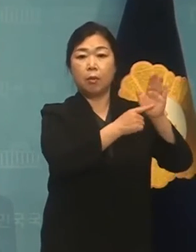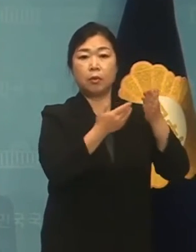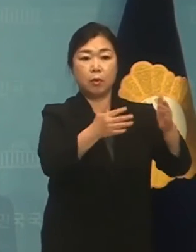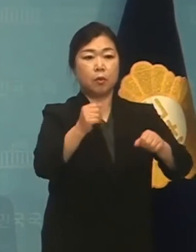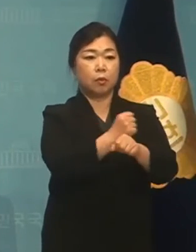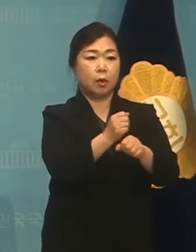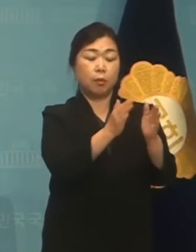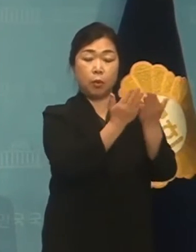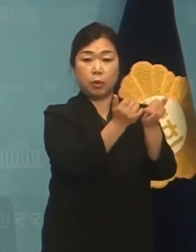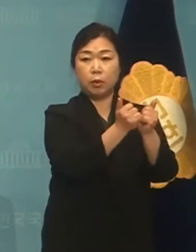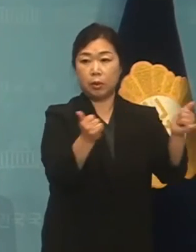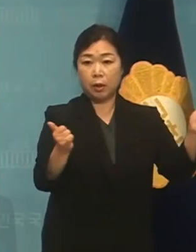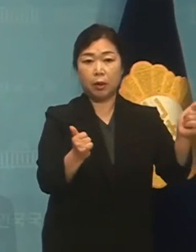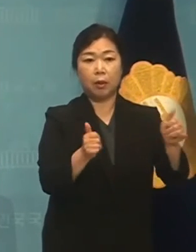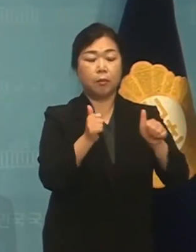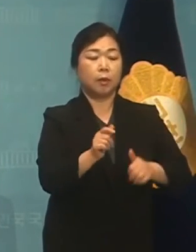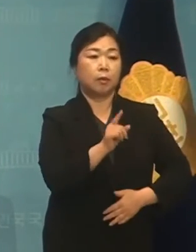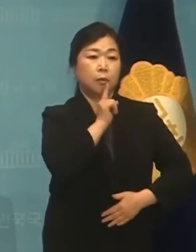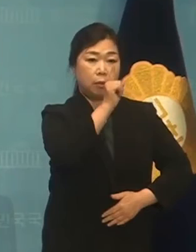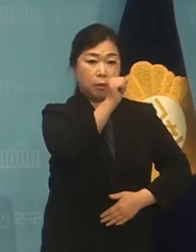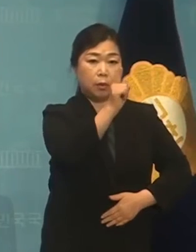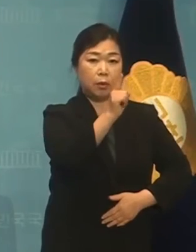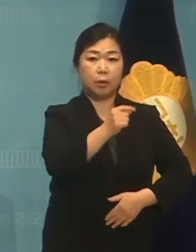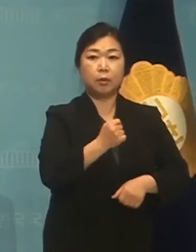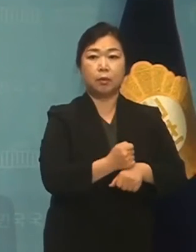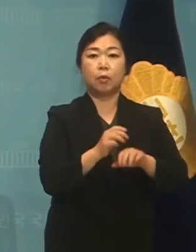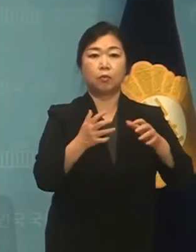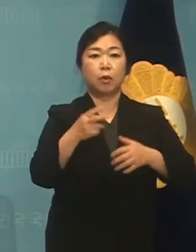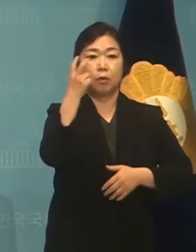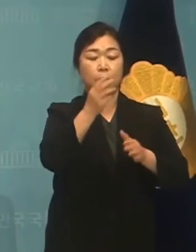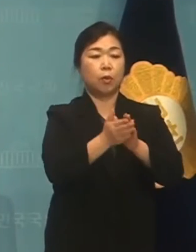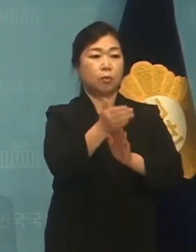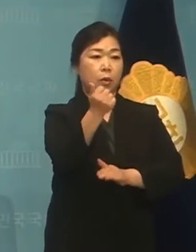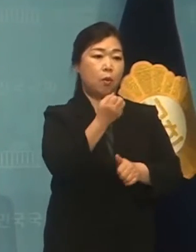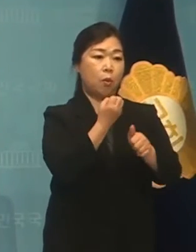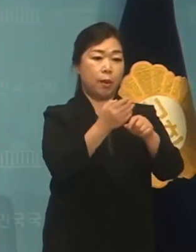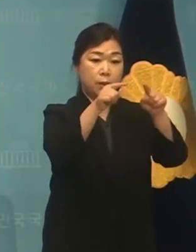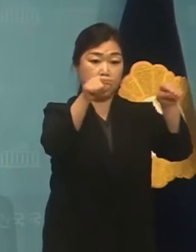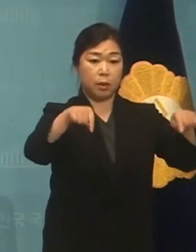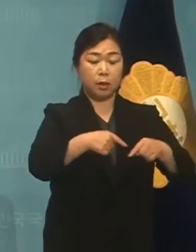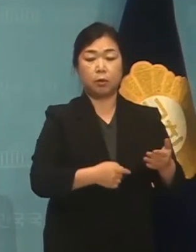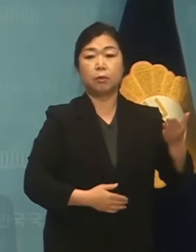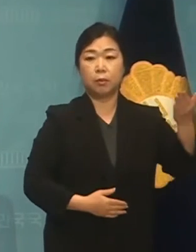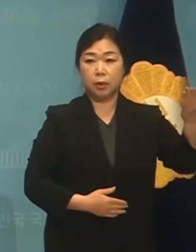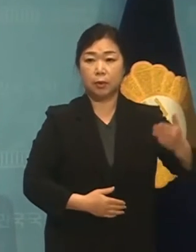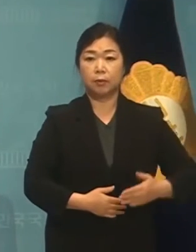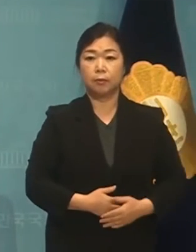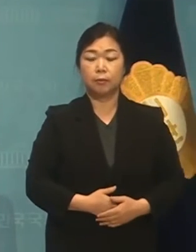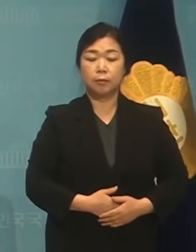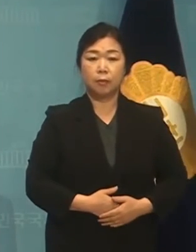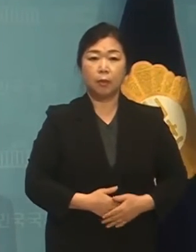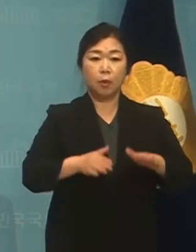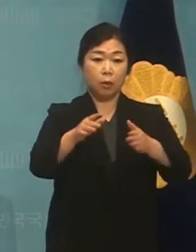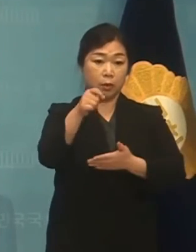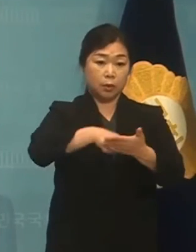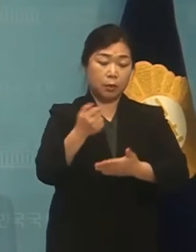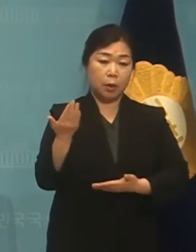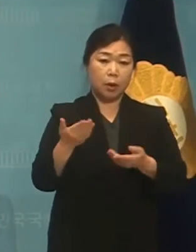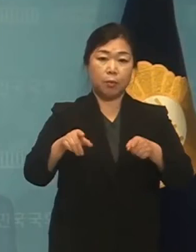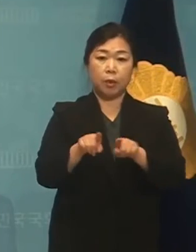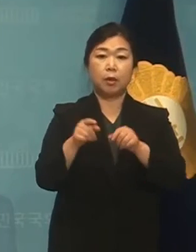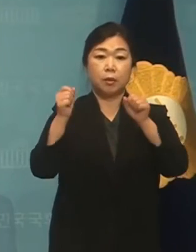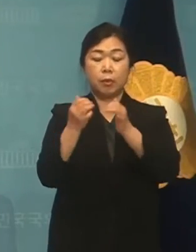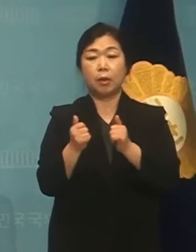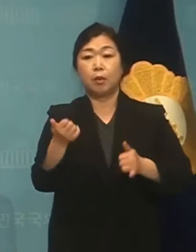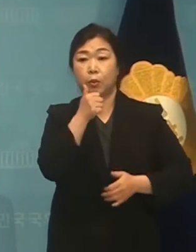조작 당사자들을 일벌백계 하기 위해 국가수사본부에 고발장을 접수합니다. 오늘 기자회견에 함께해 주신